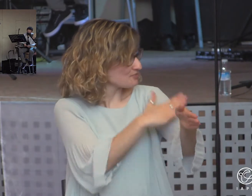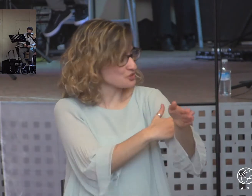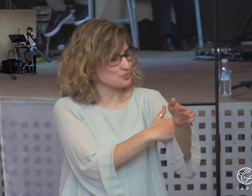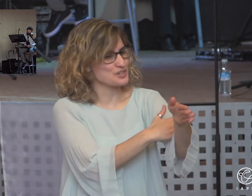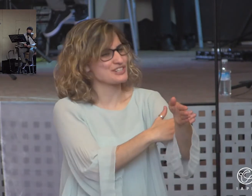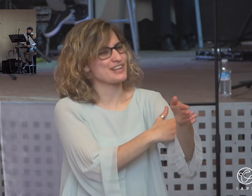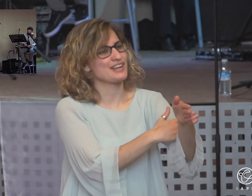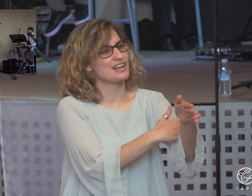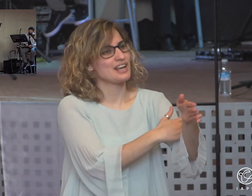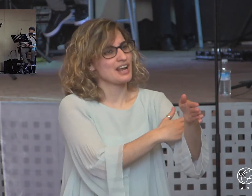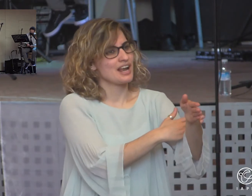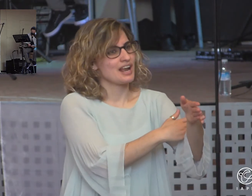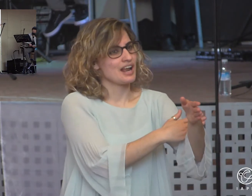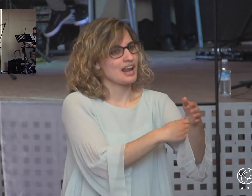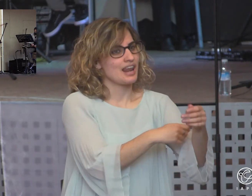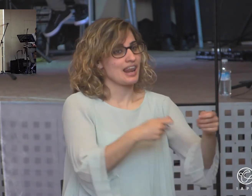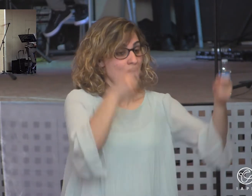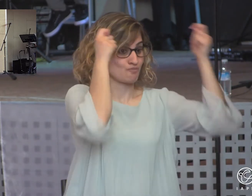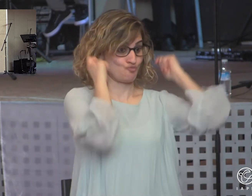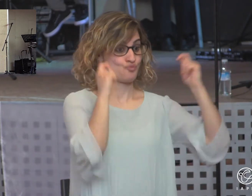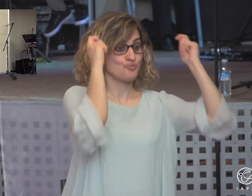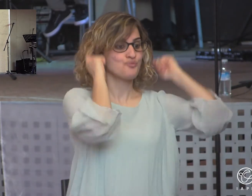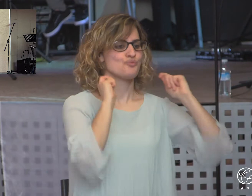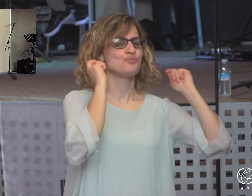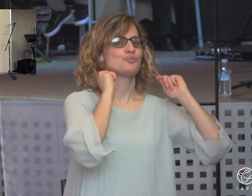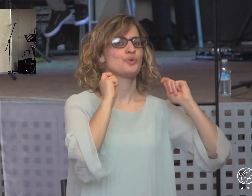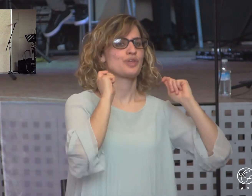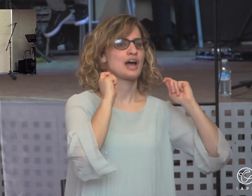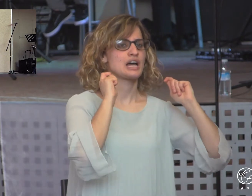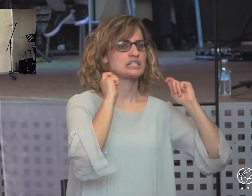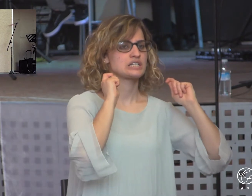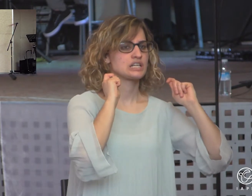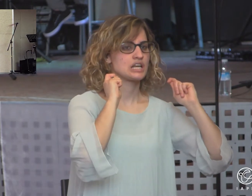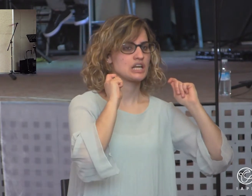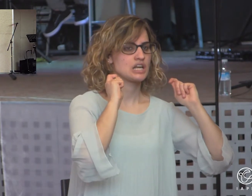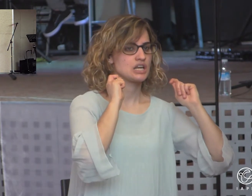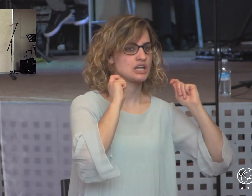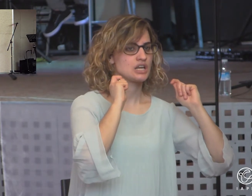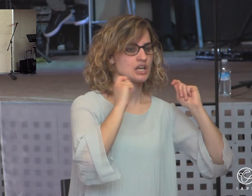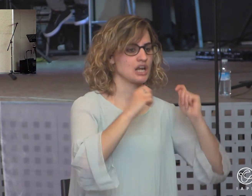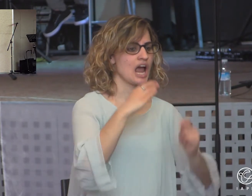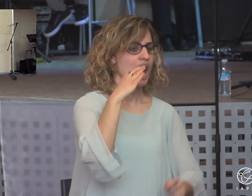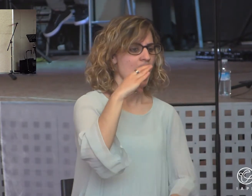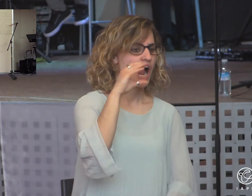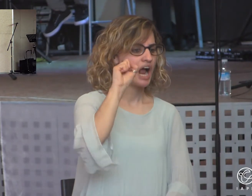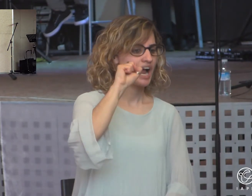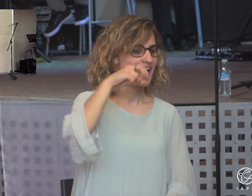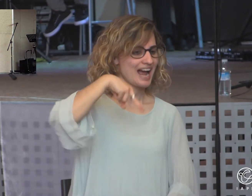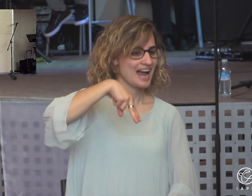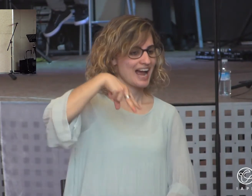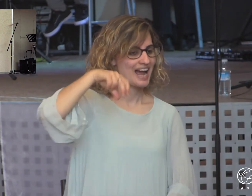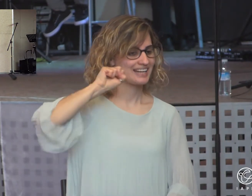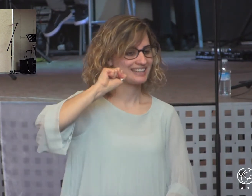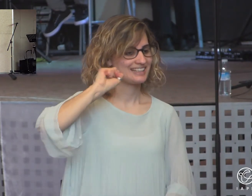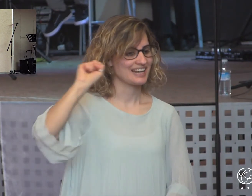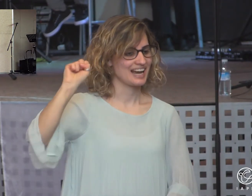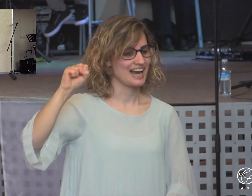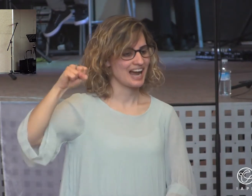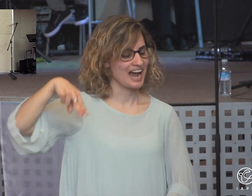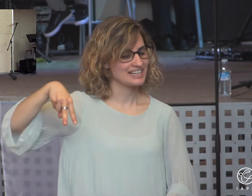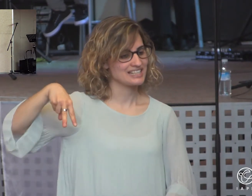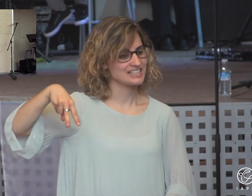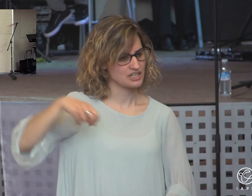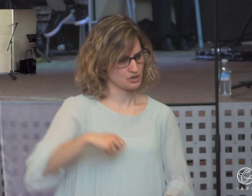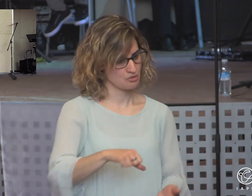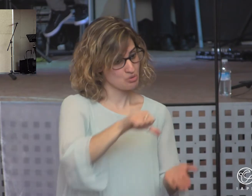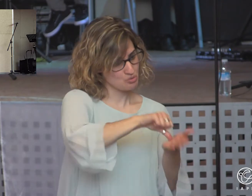del Señor Jesús. El resto de los evangelios no lo sitúan ahí. Entonces lo sitúan en el